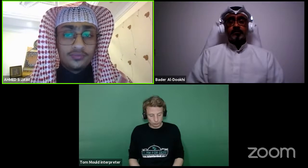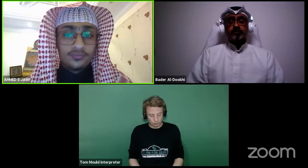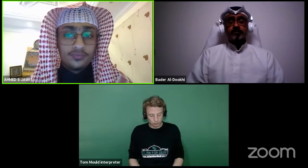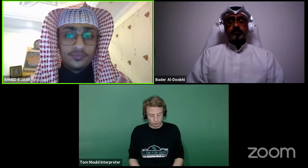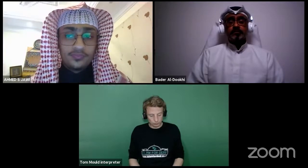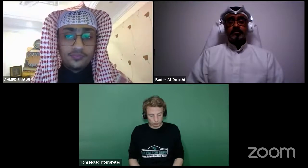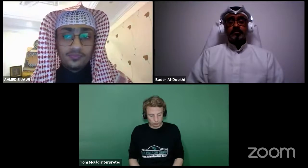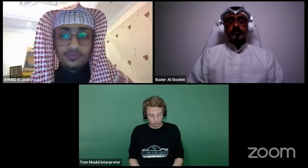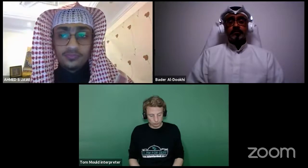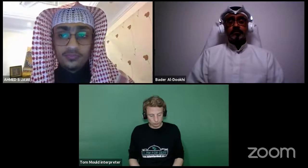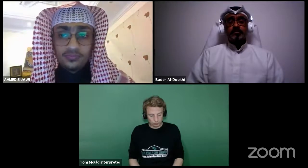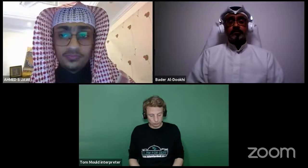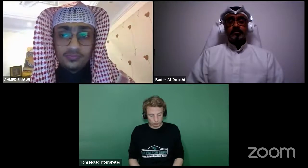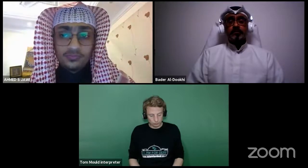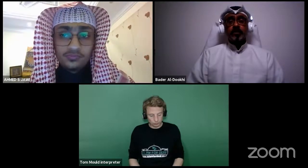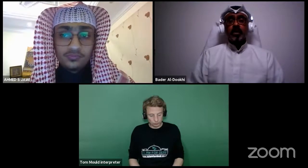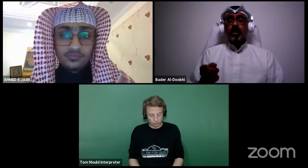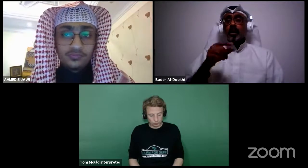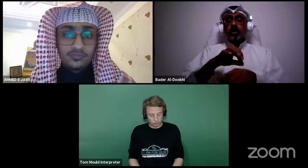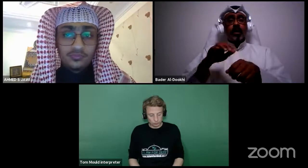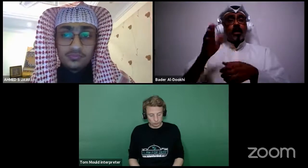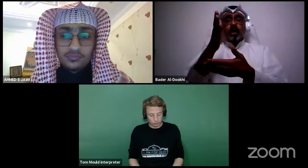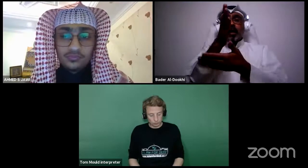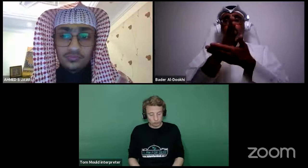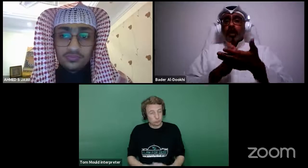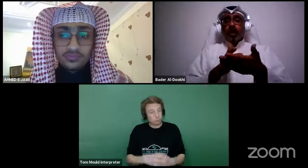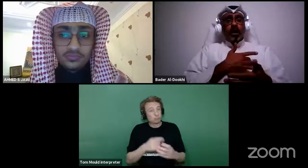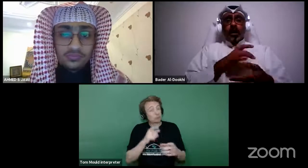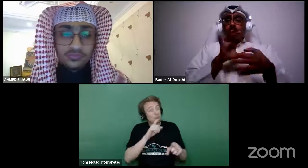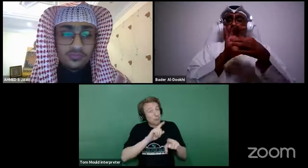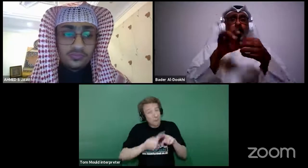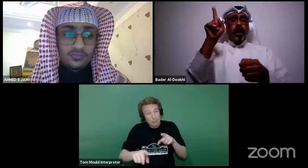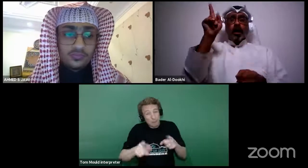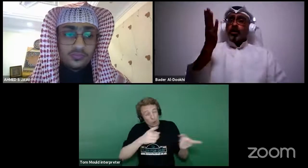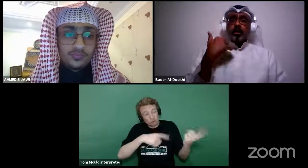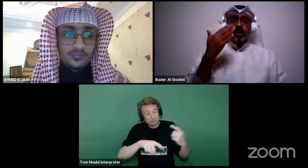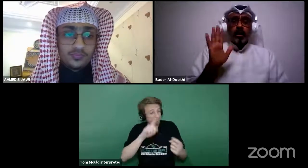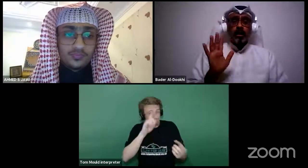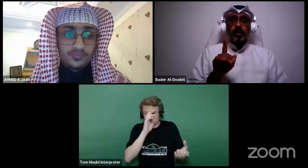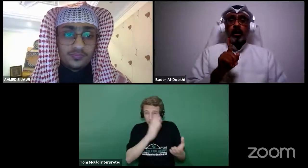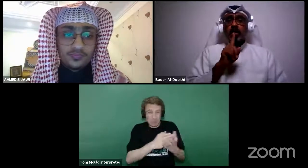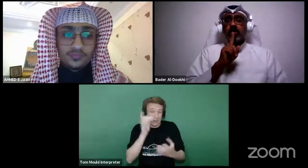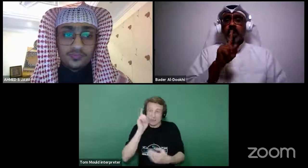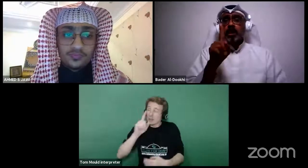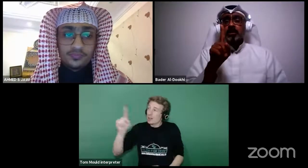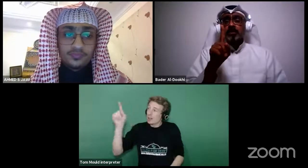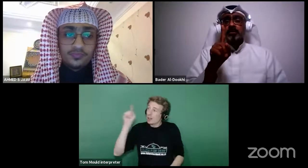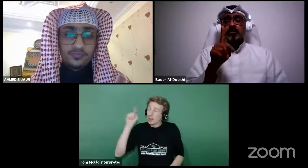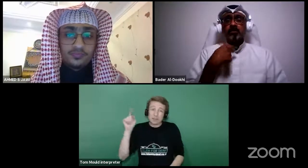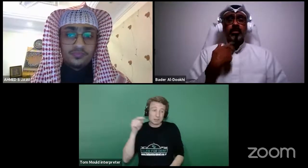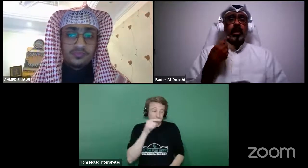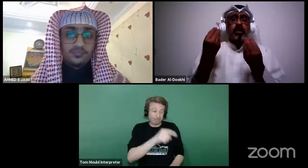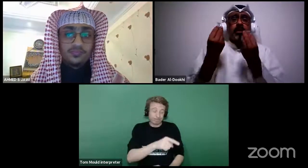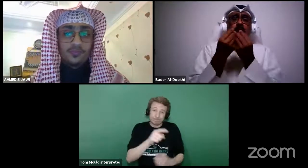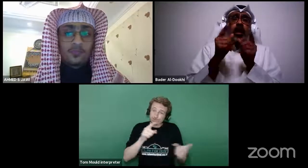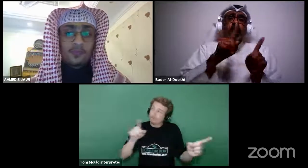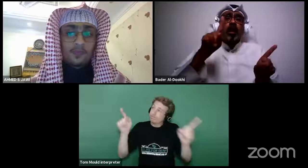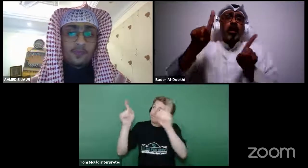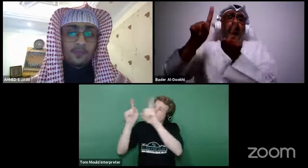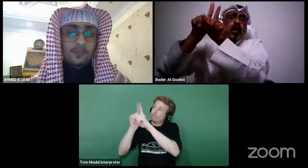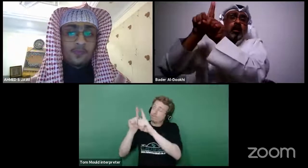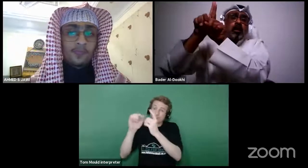مشركون. And most of them do not believe in Allah, except that they attribute partners to him.